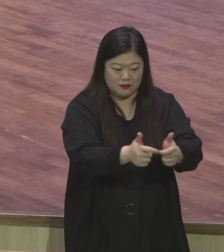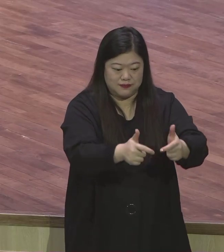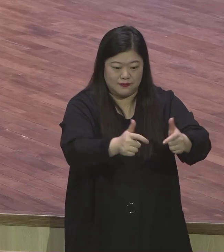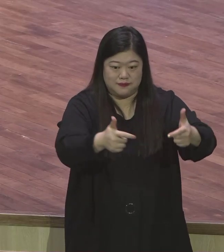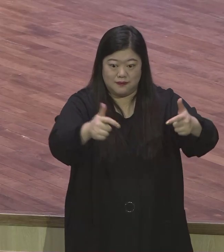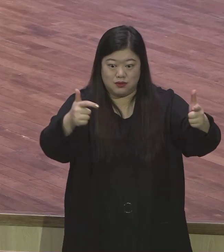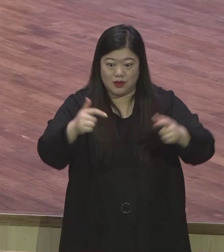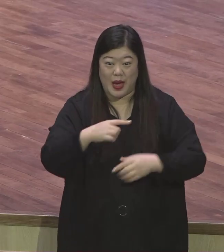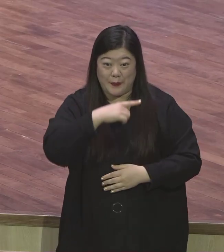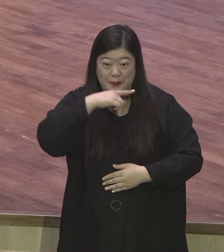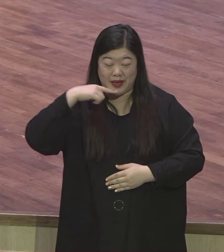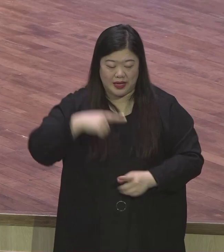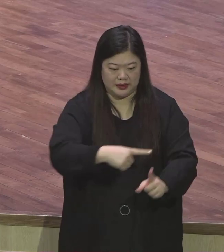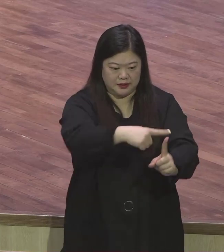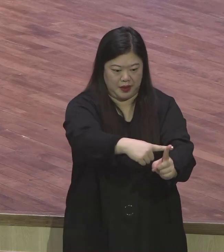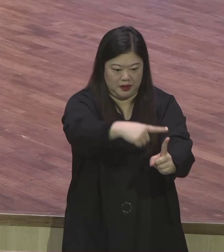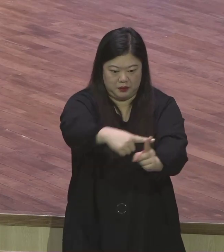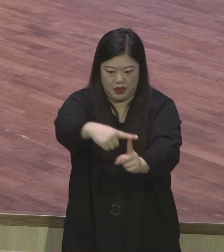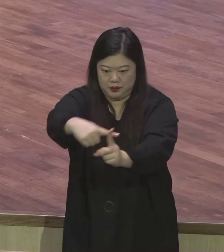그것이